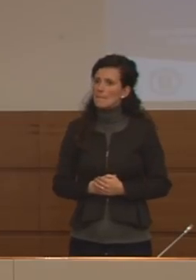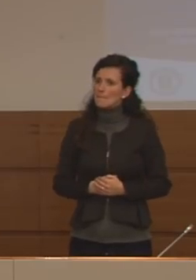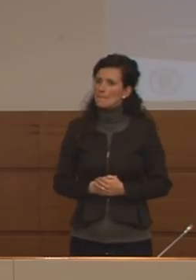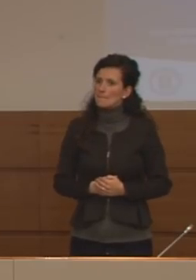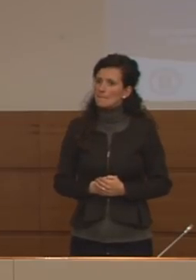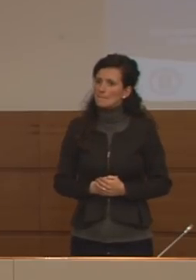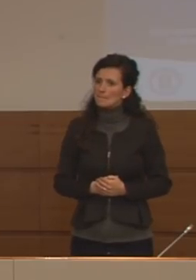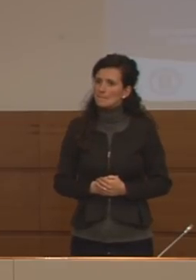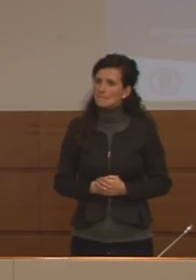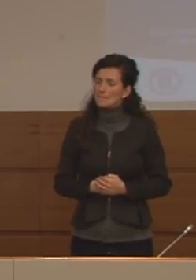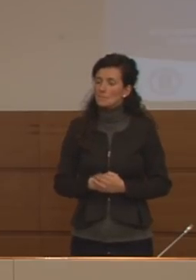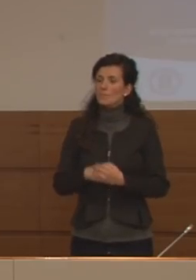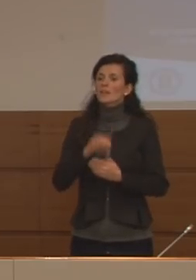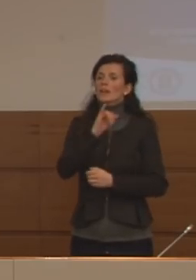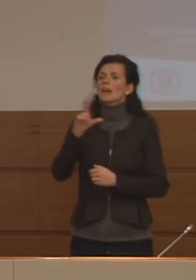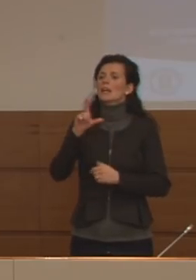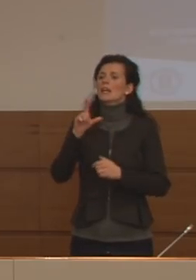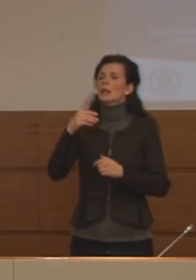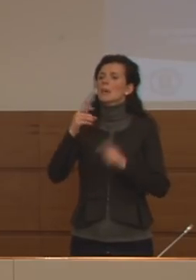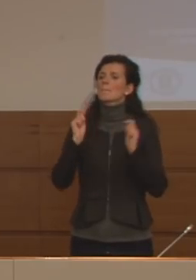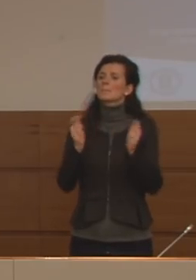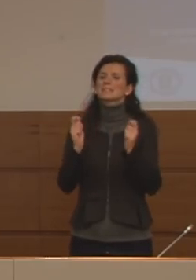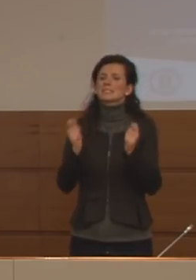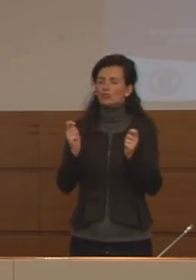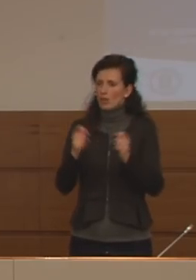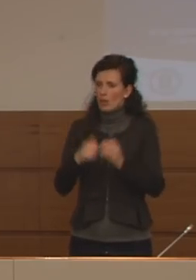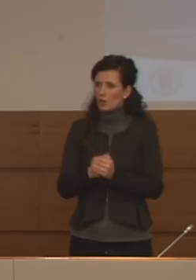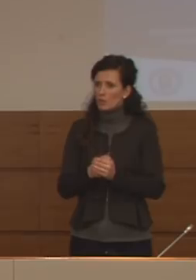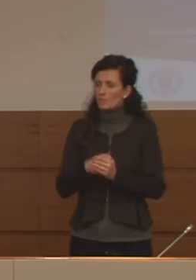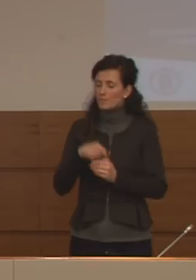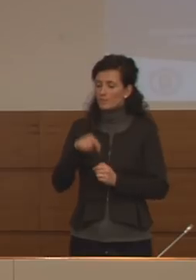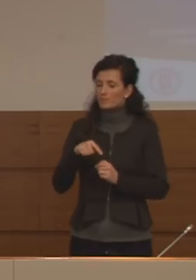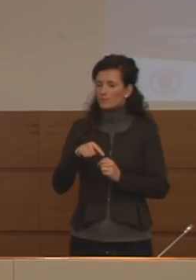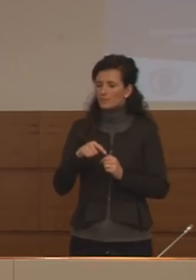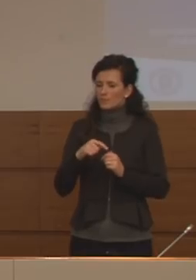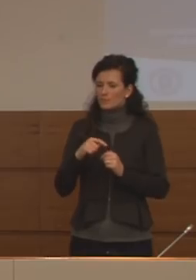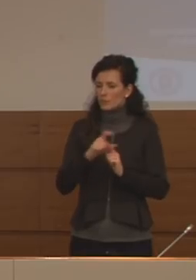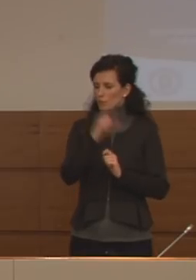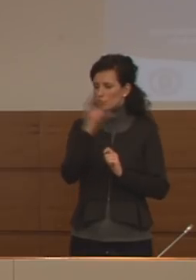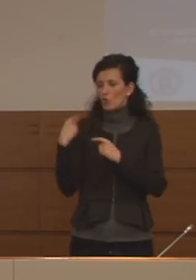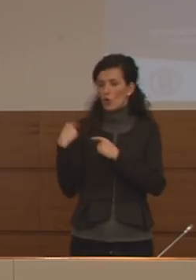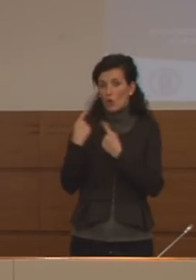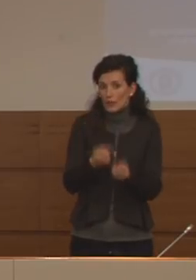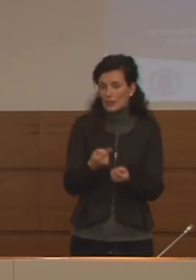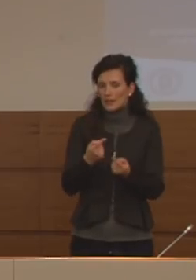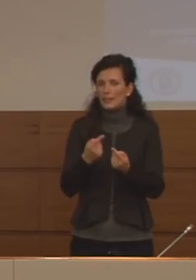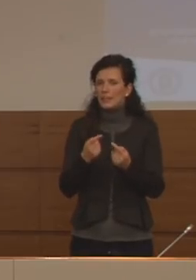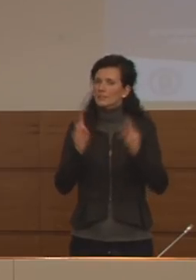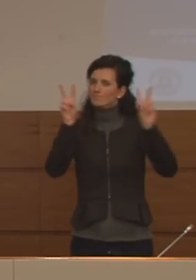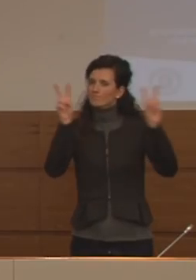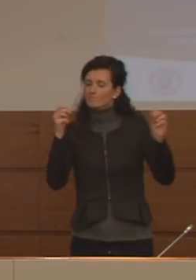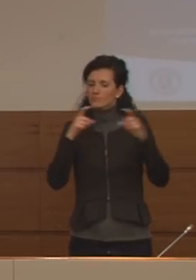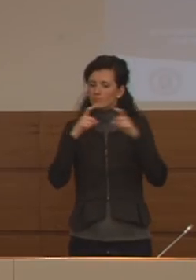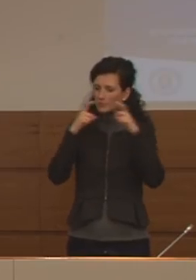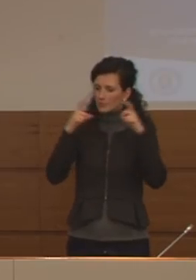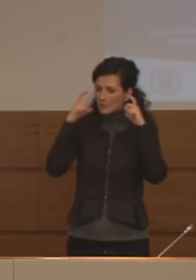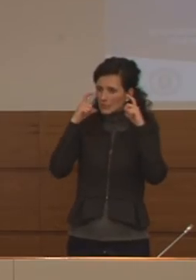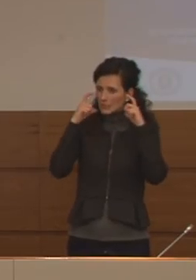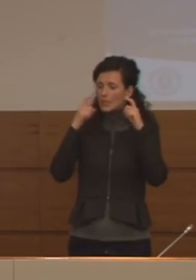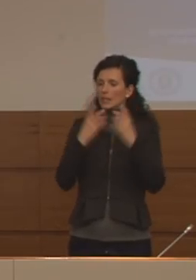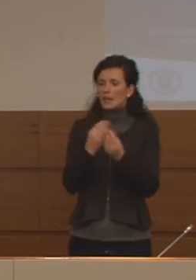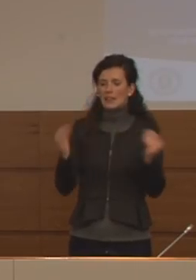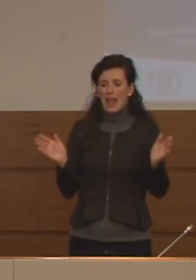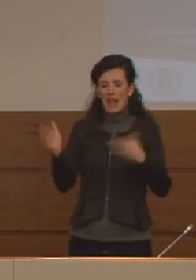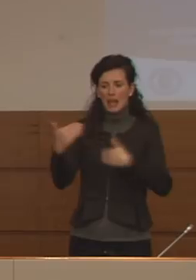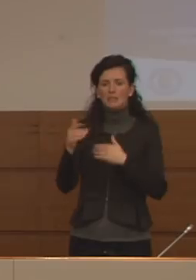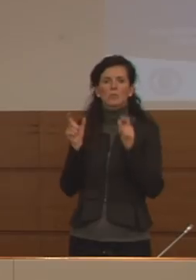buonasera lorenzo di circolo e messaggero in questi giorni sempre sul tema delle mascherine diverse scorte sono rimaste bloccate alle dogane